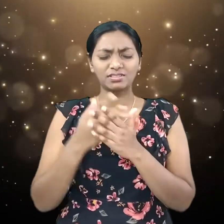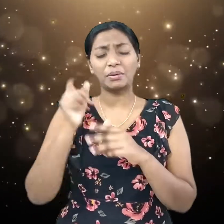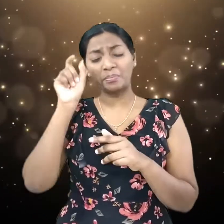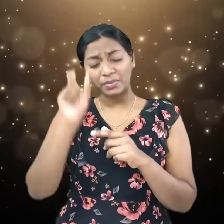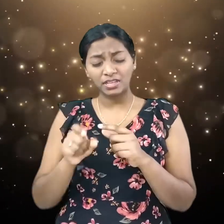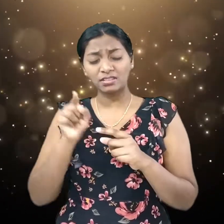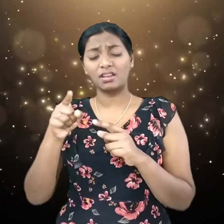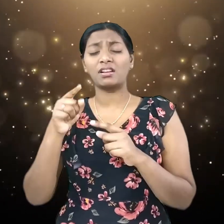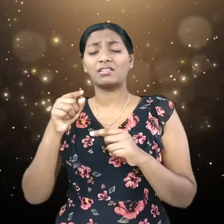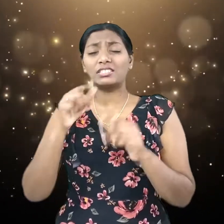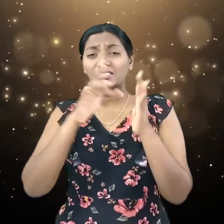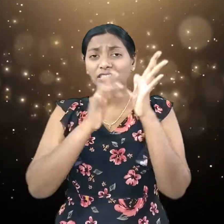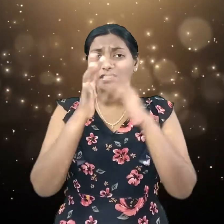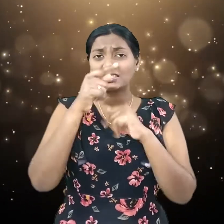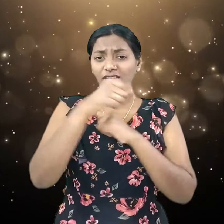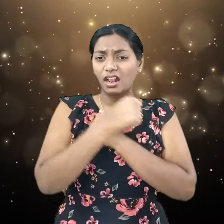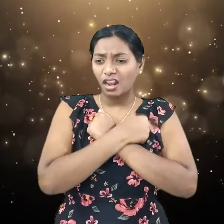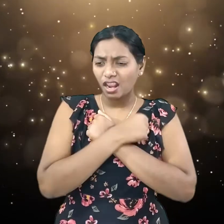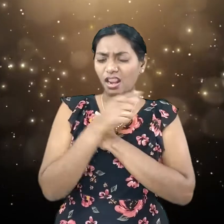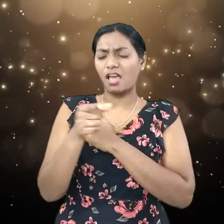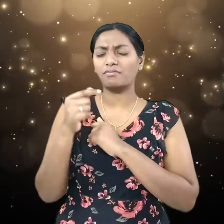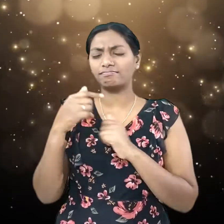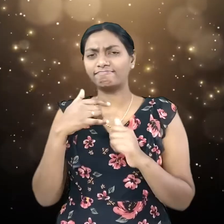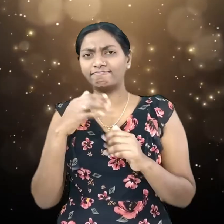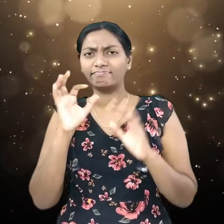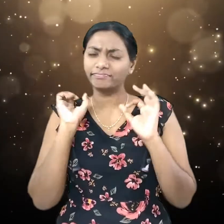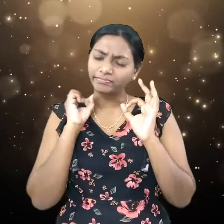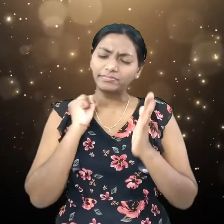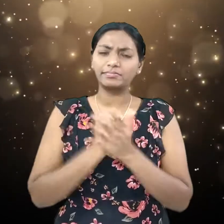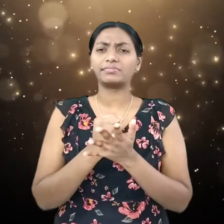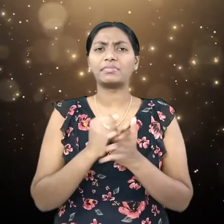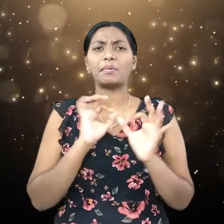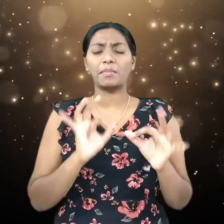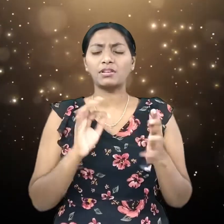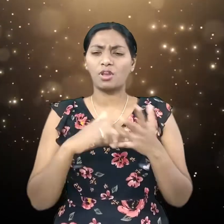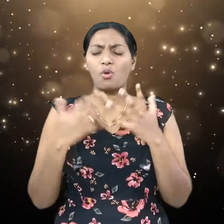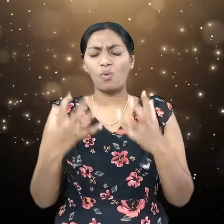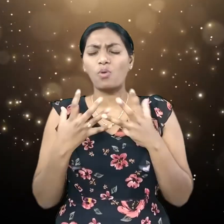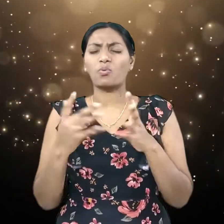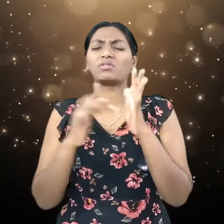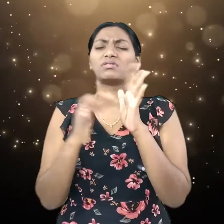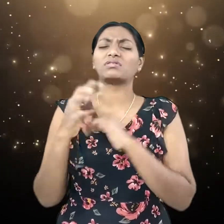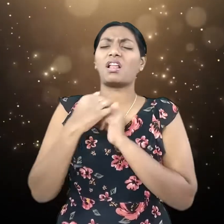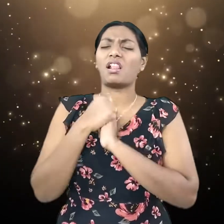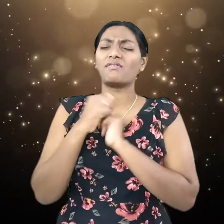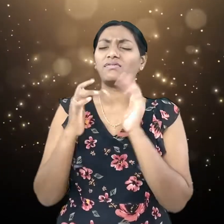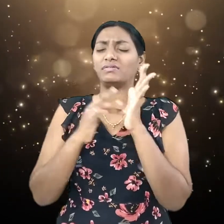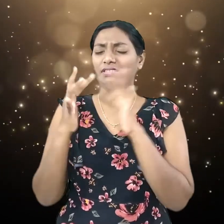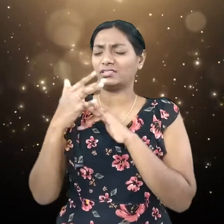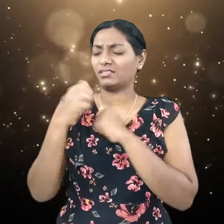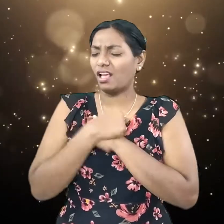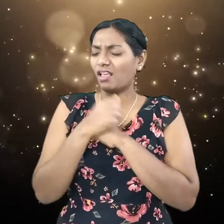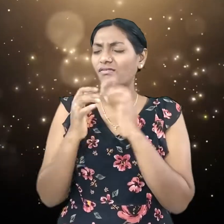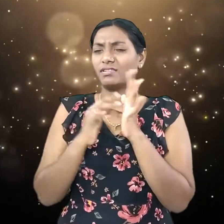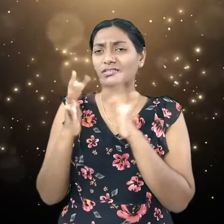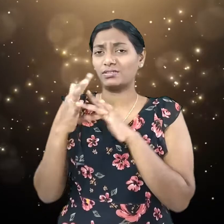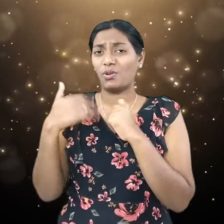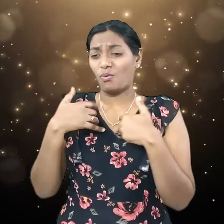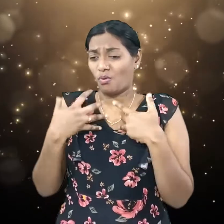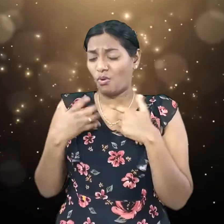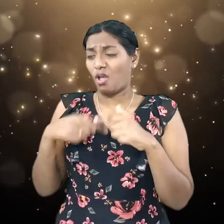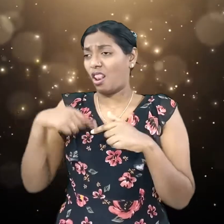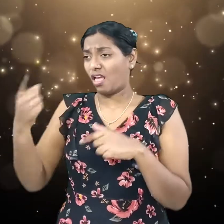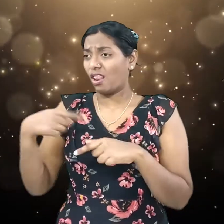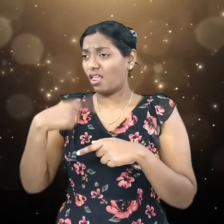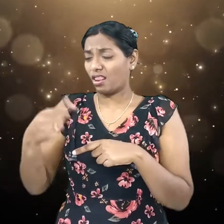वो हमेशा वो मसीह के प्रेम में विवश होंगे और जैसे ही वो विवश होंगे वैसे ही वो चर्च में वो सल